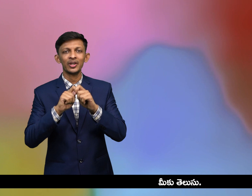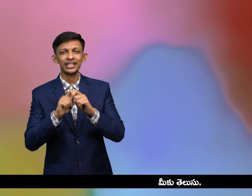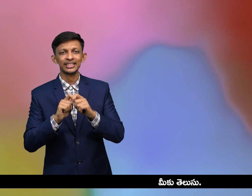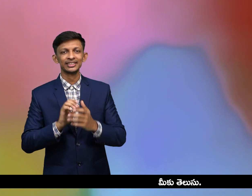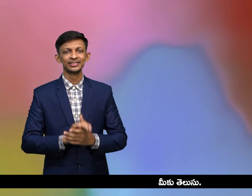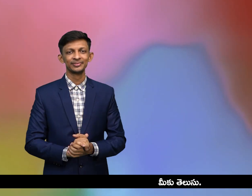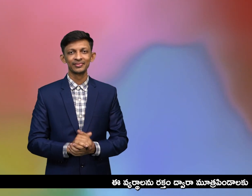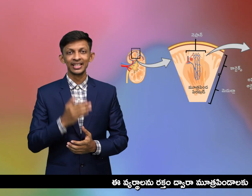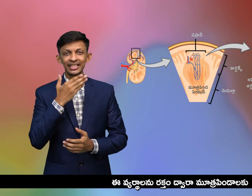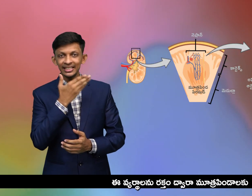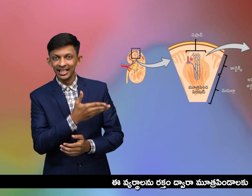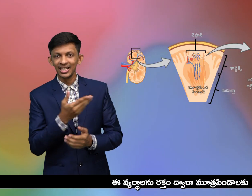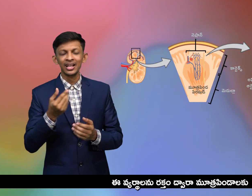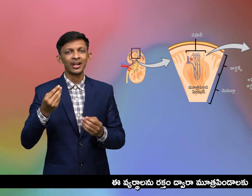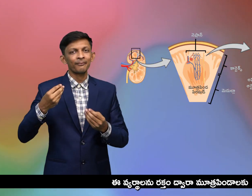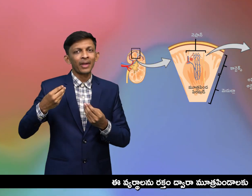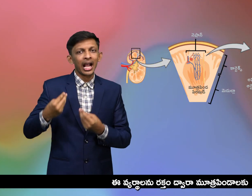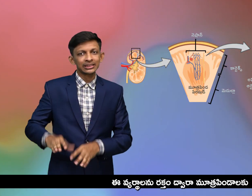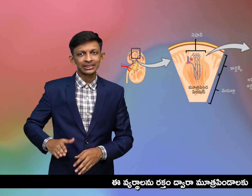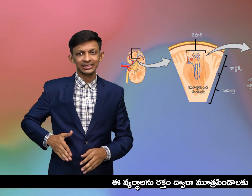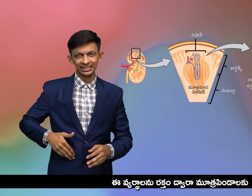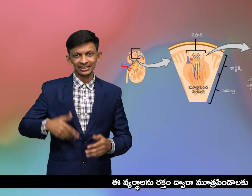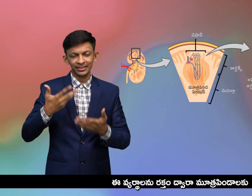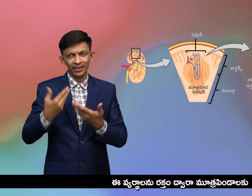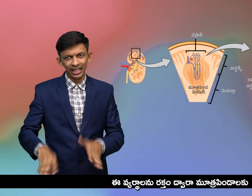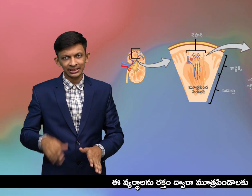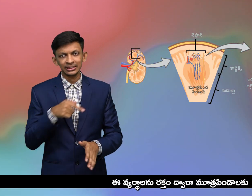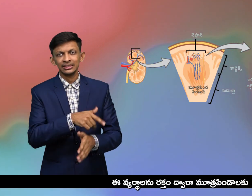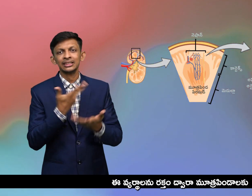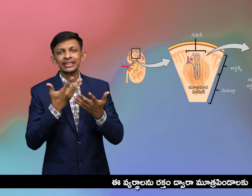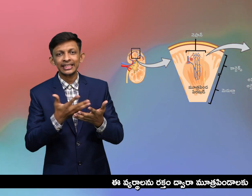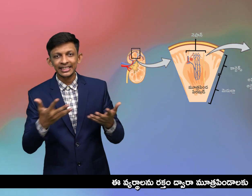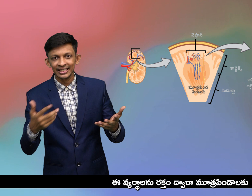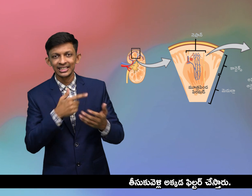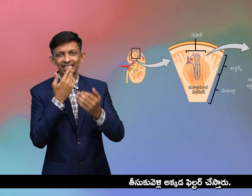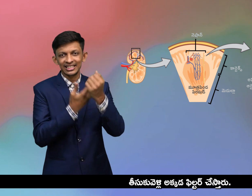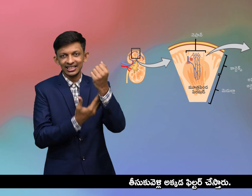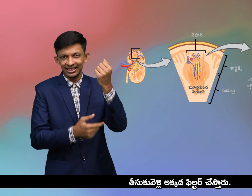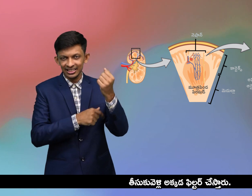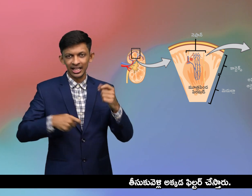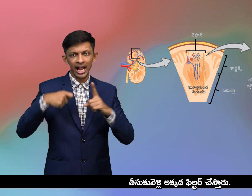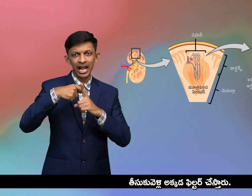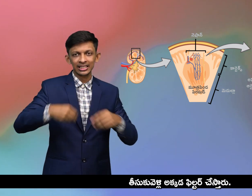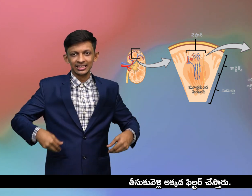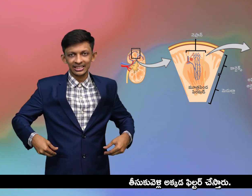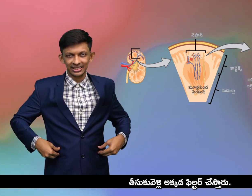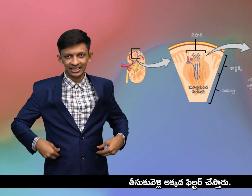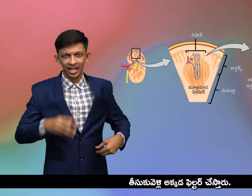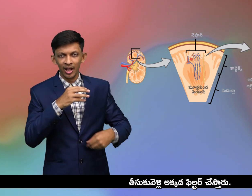several తెలుసు. waste ఈ వ్యర్థాలను రక్తం ద్వారా మూత్రపిండాలకు తీసుకువెళ్ళి అక్కడ ఫిల్టర్